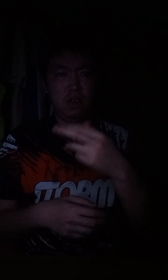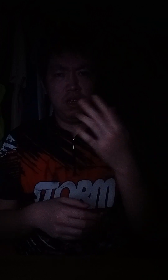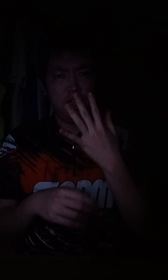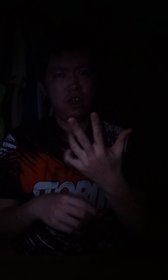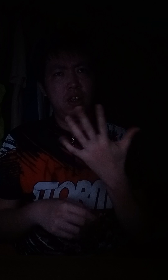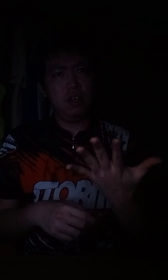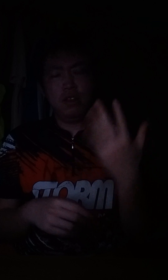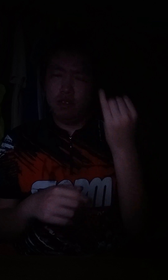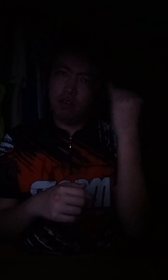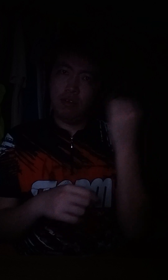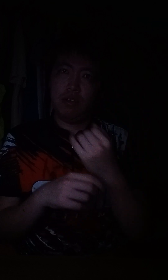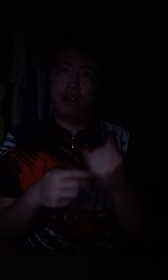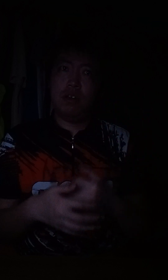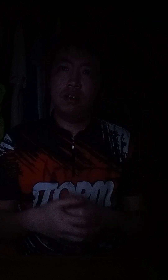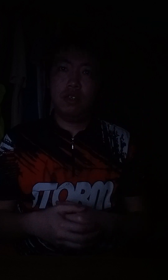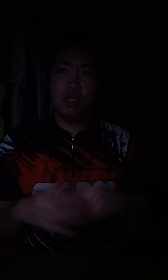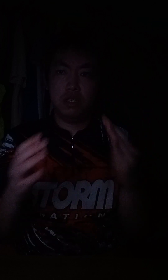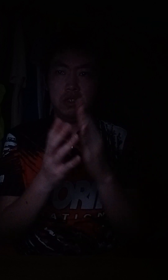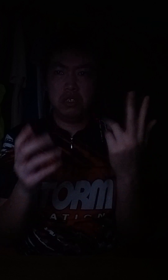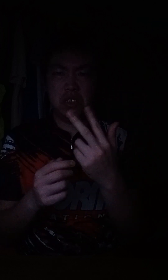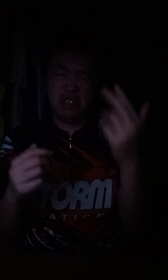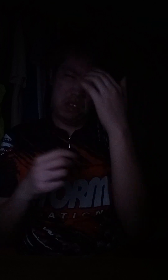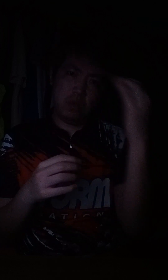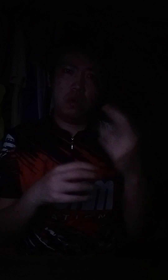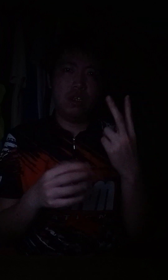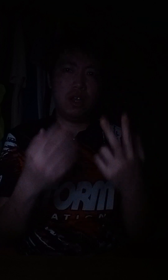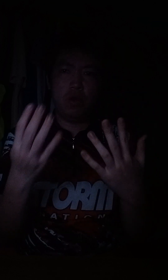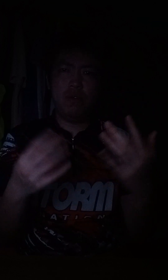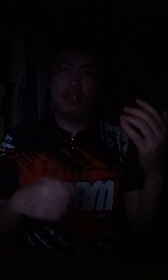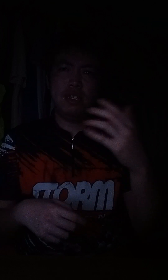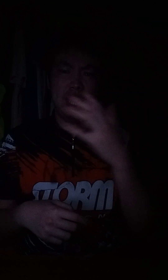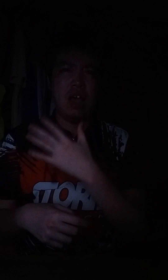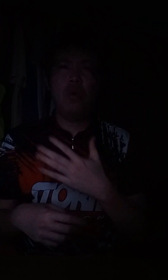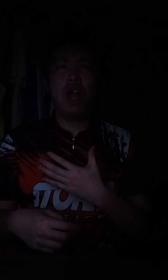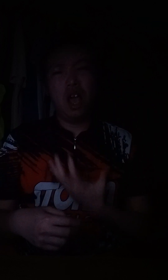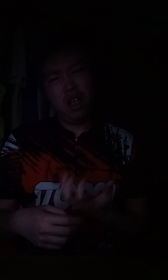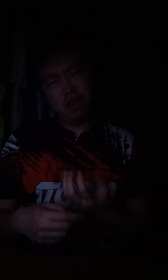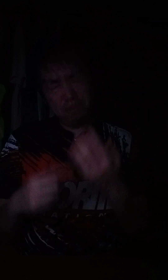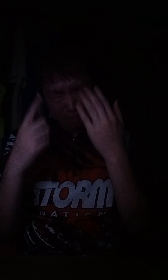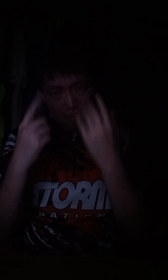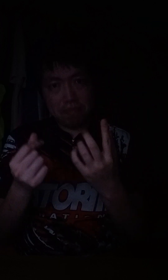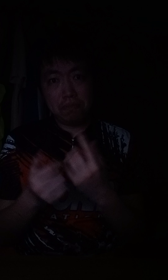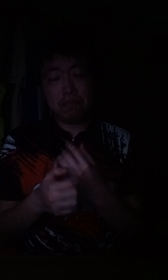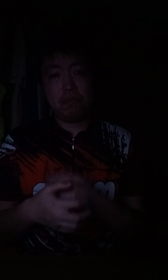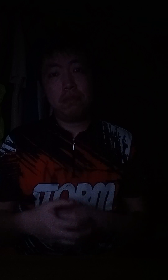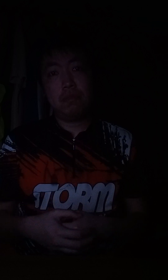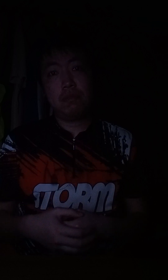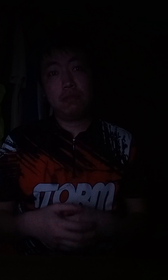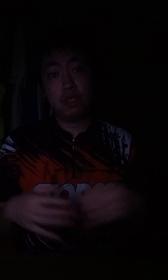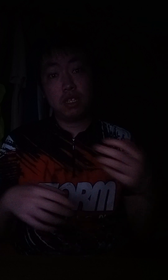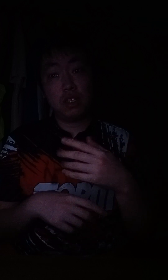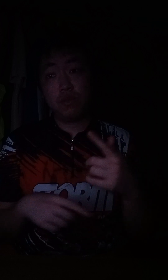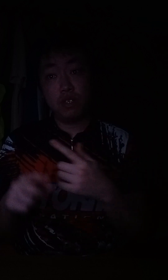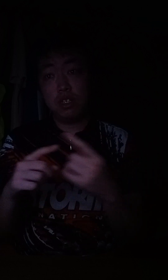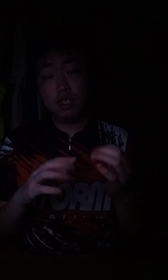35명이 타고 있었는데 3명이 크게 다치고 29명은 가벼운 상처를 입었습니다. 아줌마들이 그 창문으로